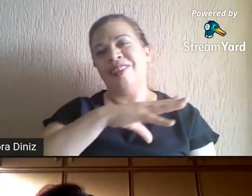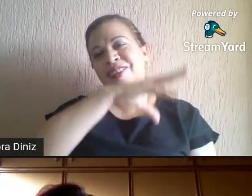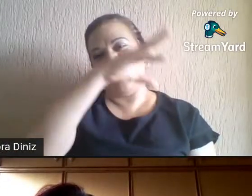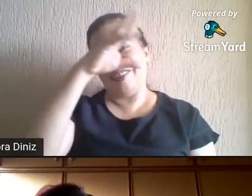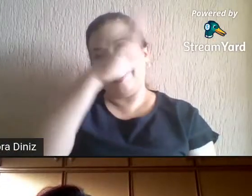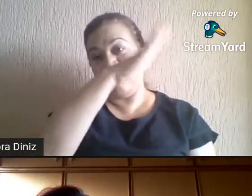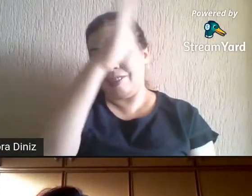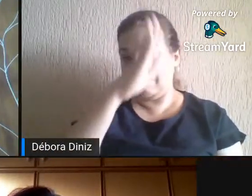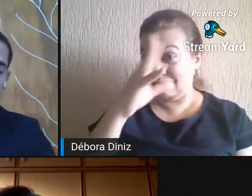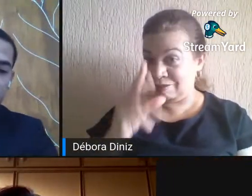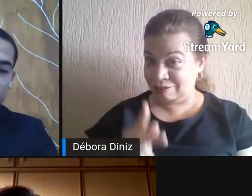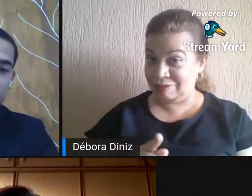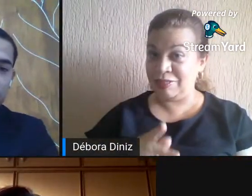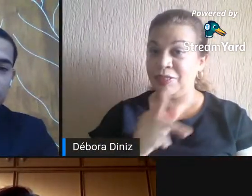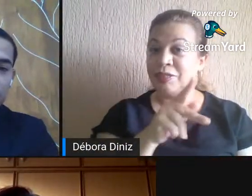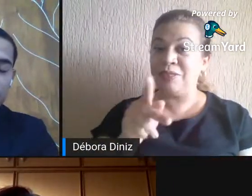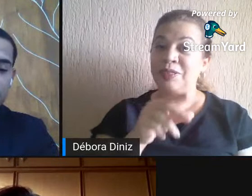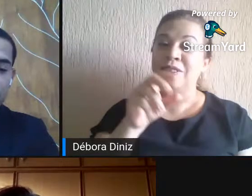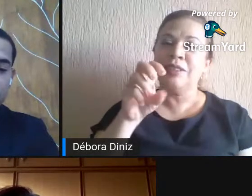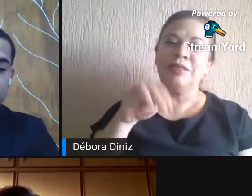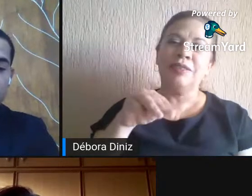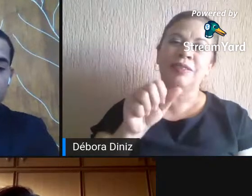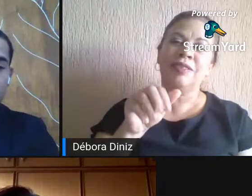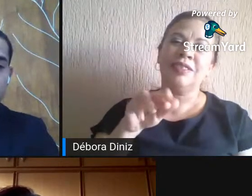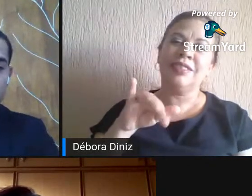Silene da Silva.